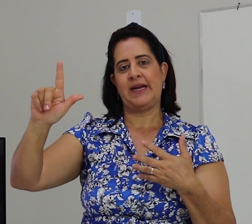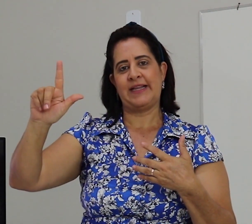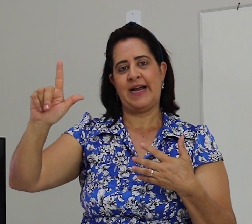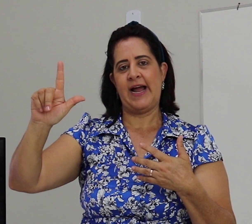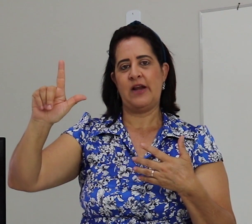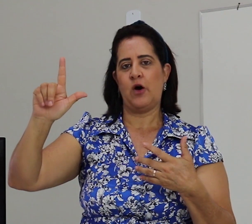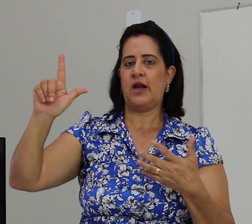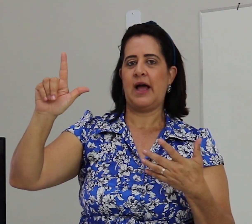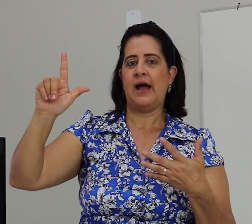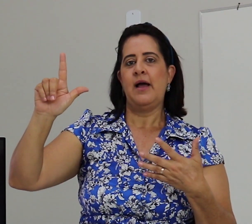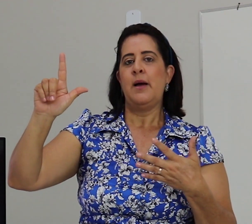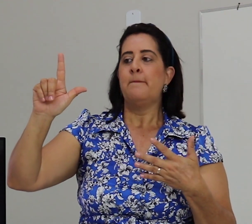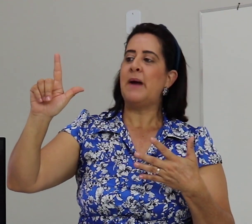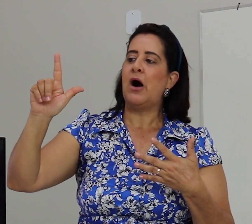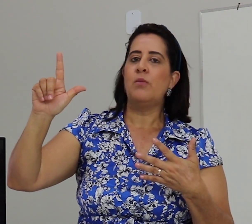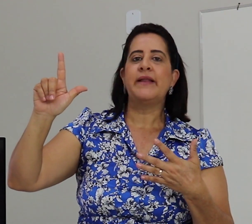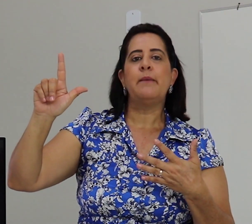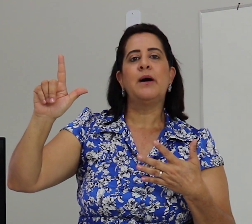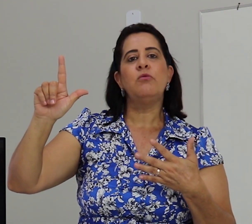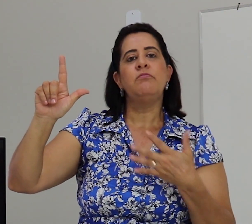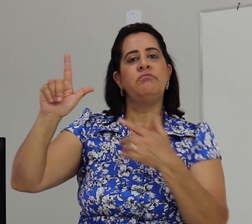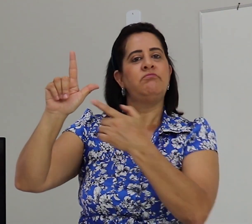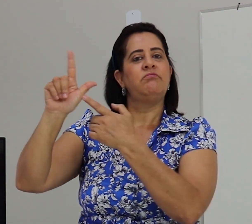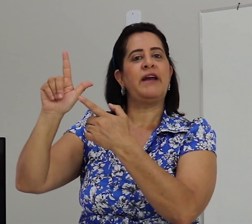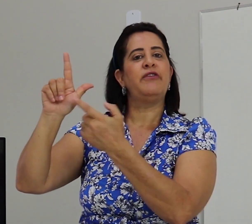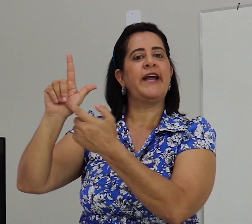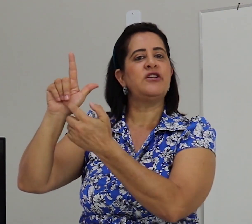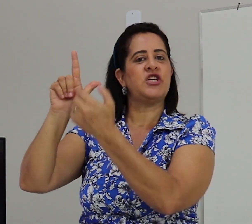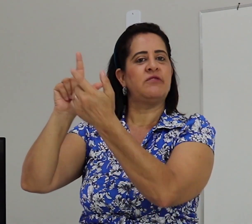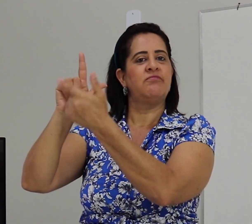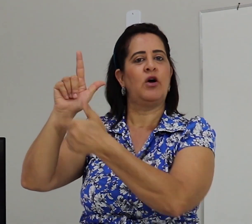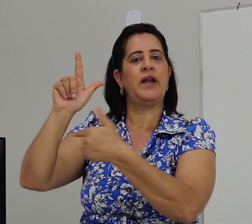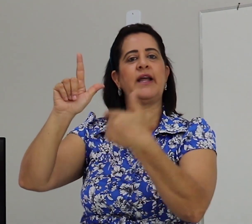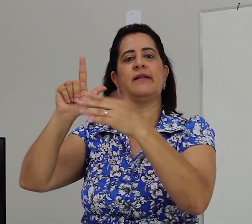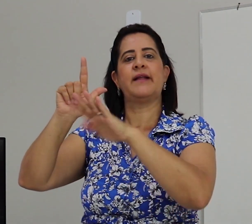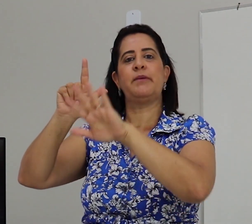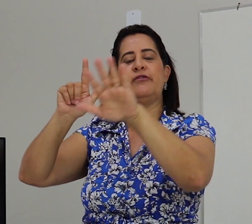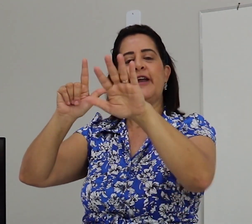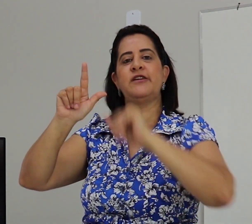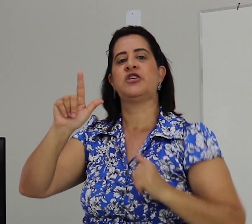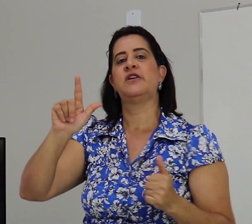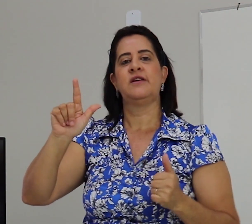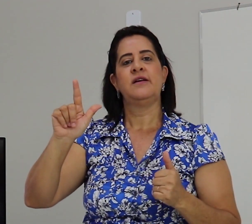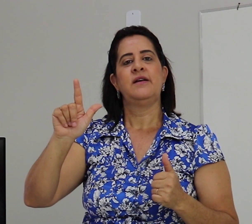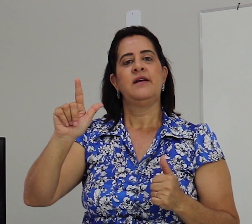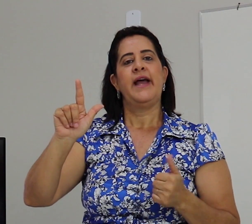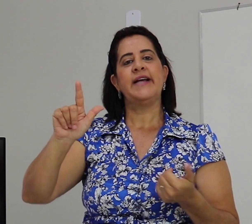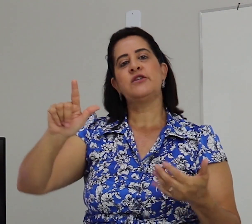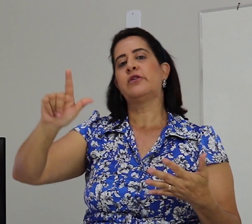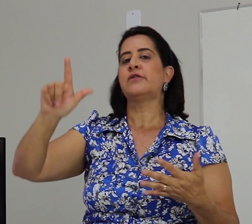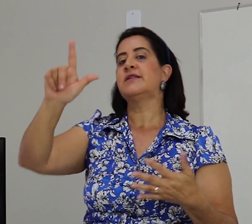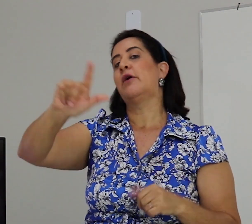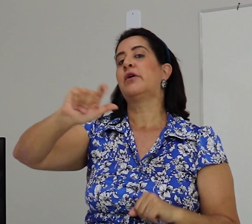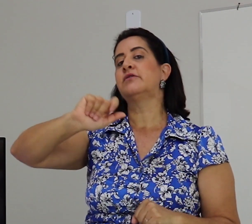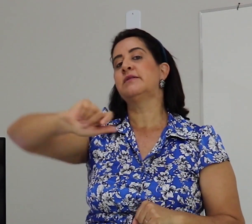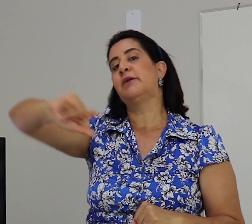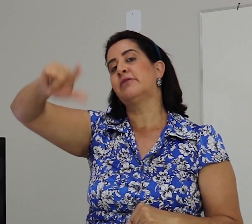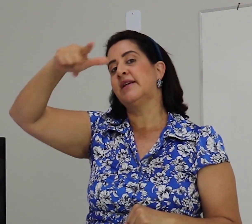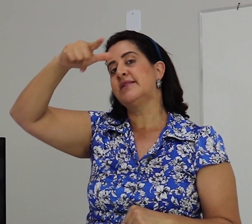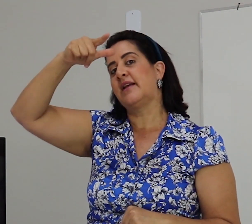letra L? Olha lá, palma da mão para frente. Olha aqui, tá para frente. Esse outro sinal que eu disse para vocês aqui,